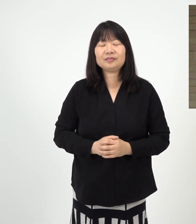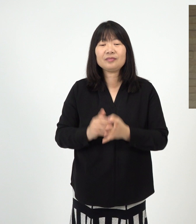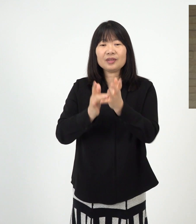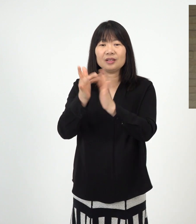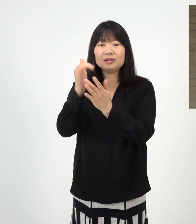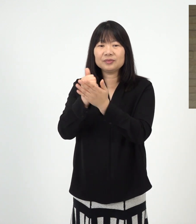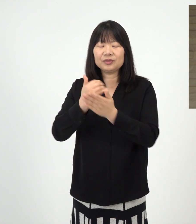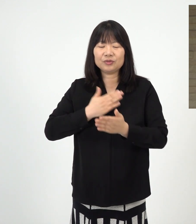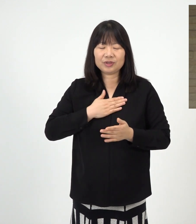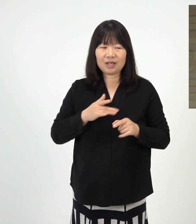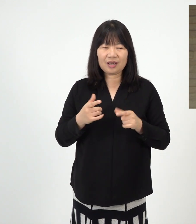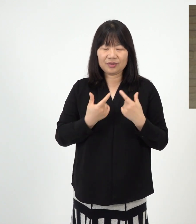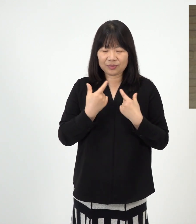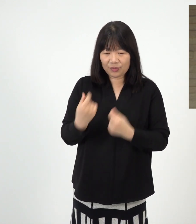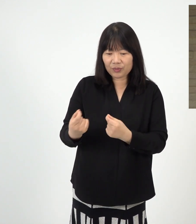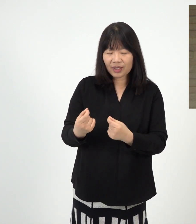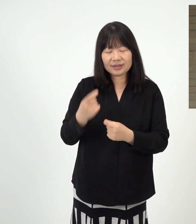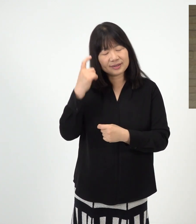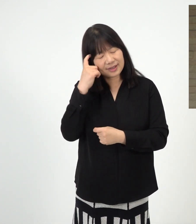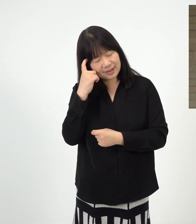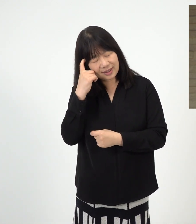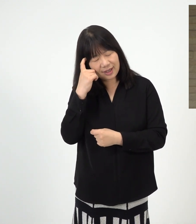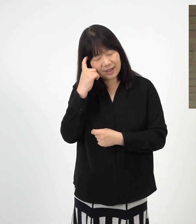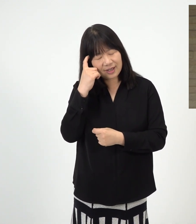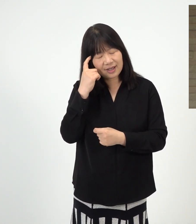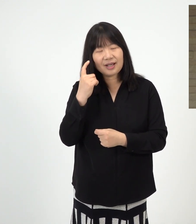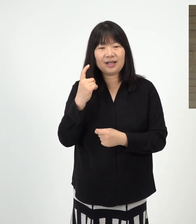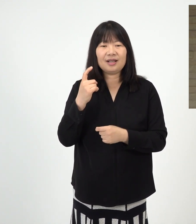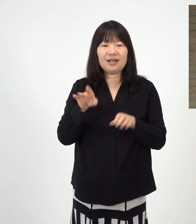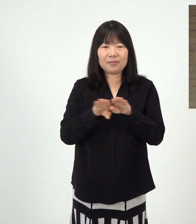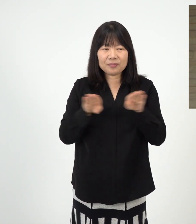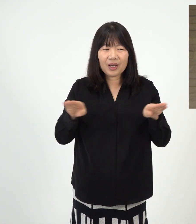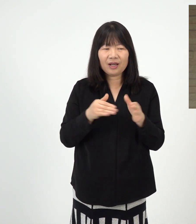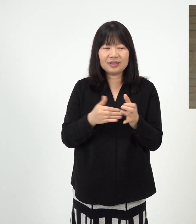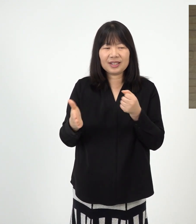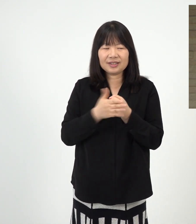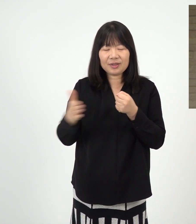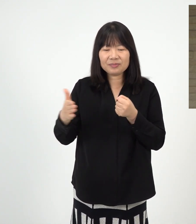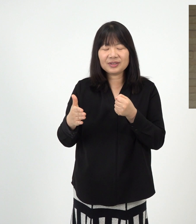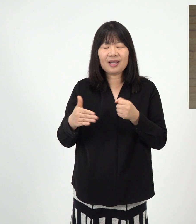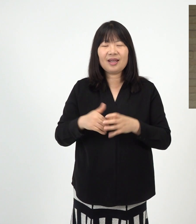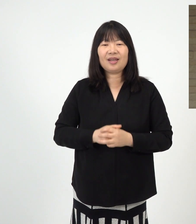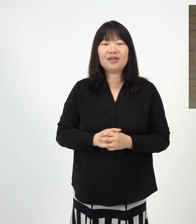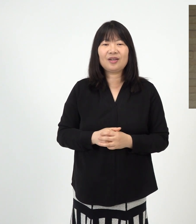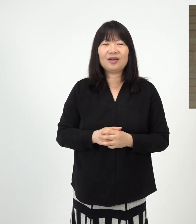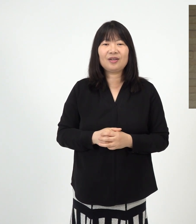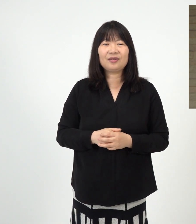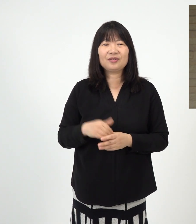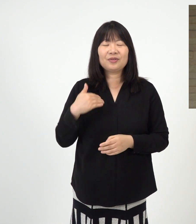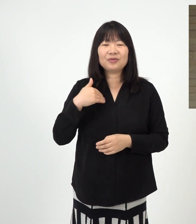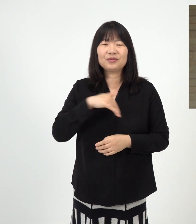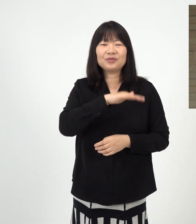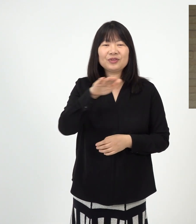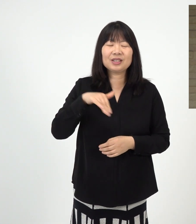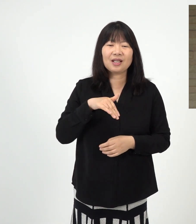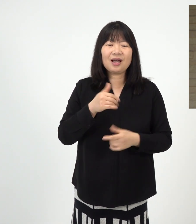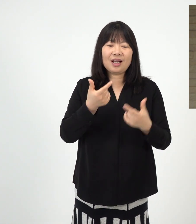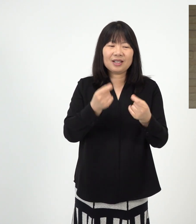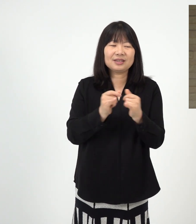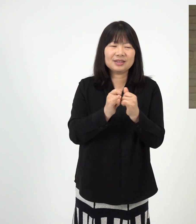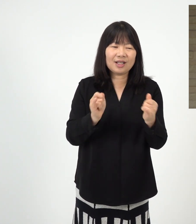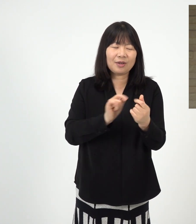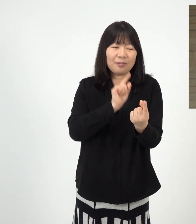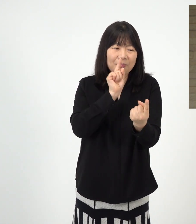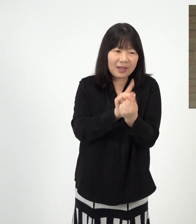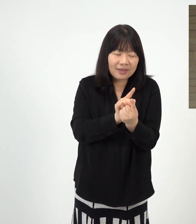우리와 동일하게 여김을 받았기 때문에 우리가 그런 분들을 동일하게 만나면